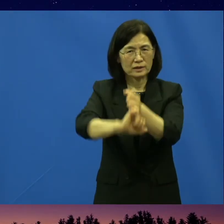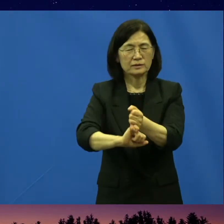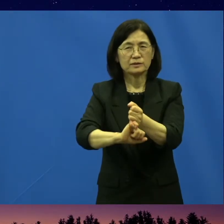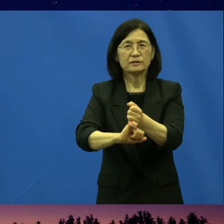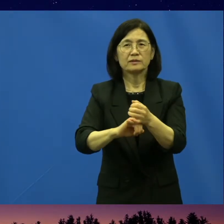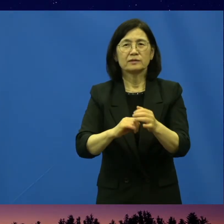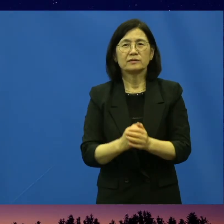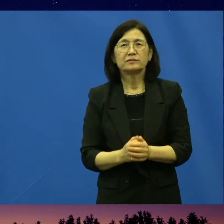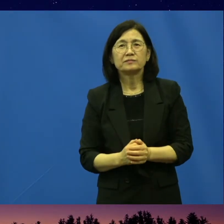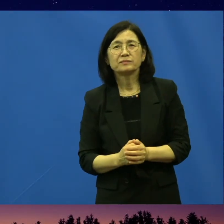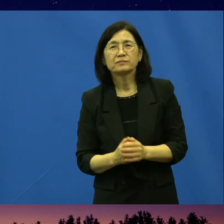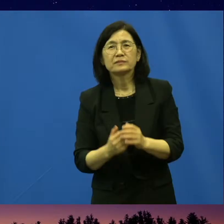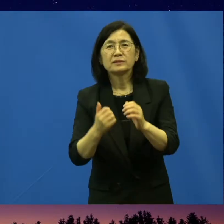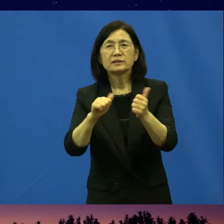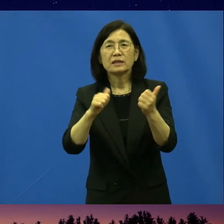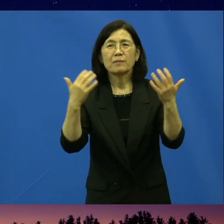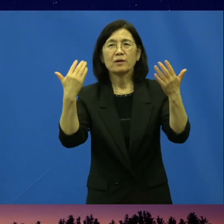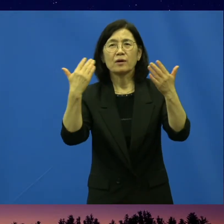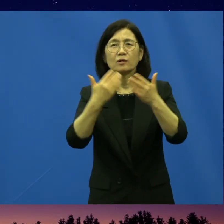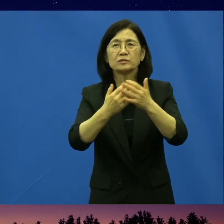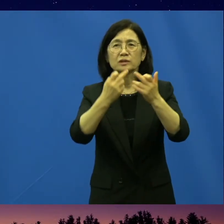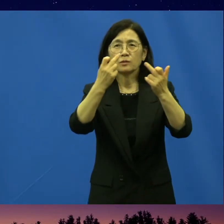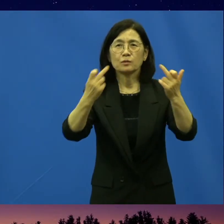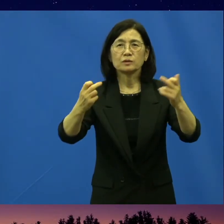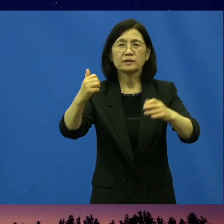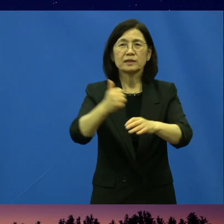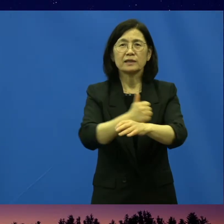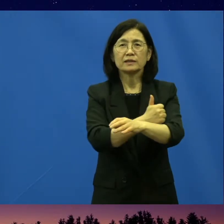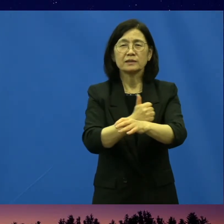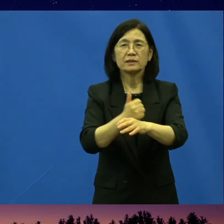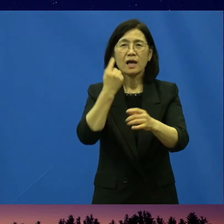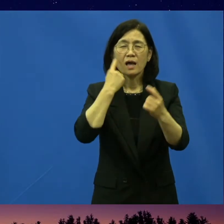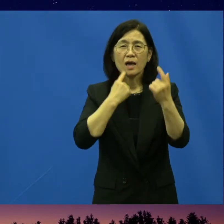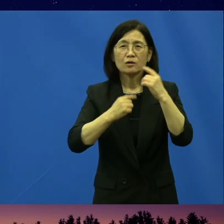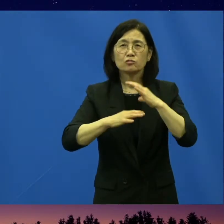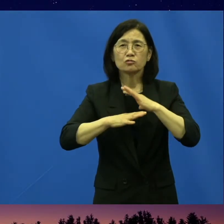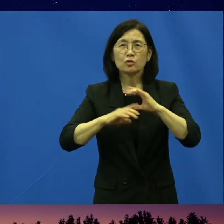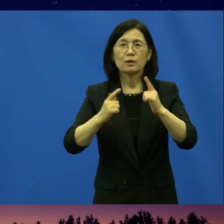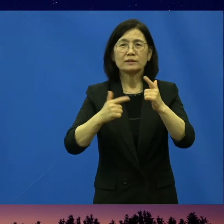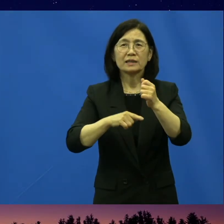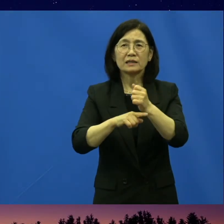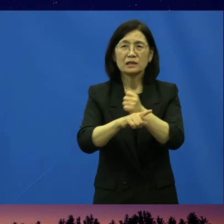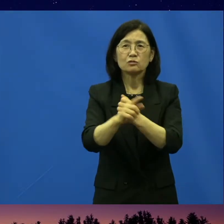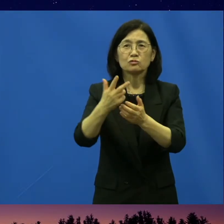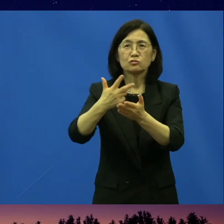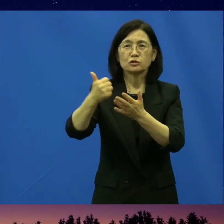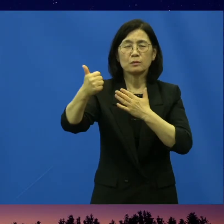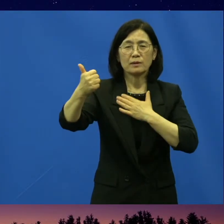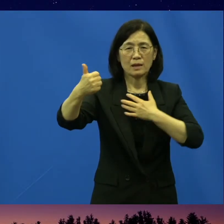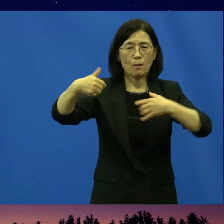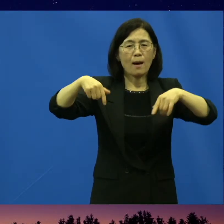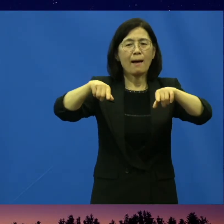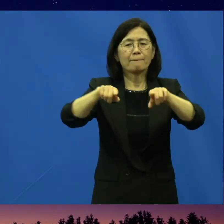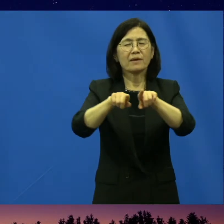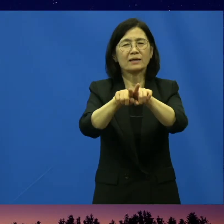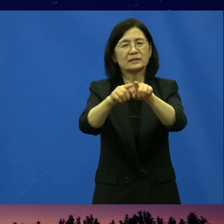다닐지라도 해를 두려워하지 않을 것은 주께서 나와 함께 하십니다.